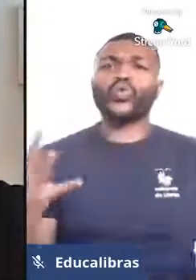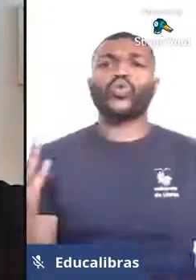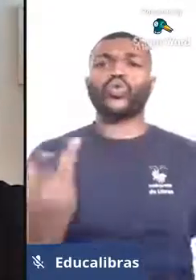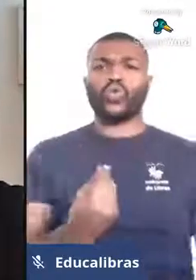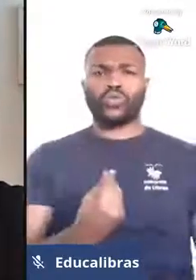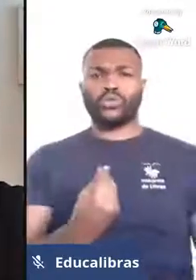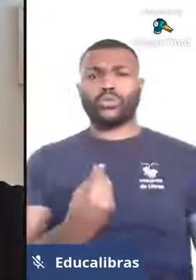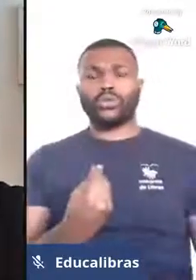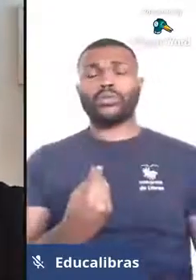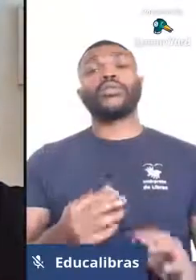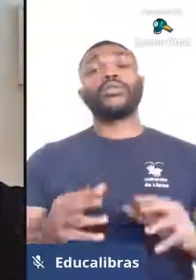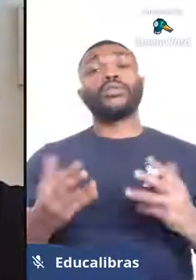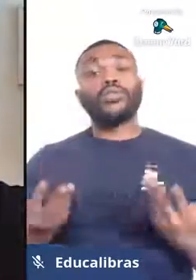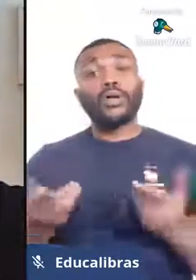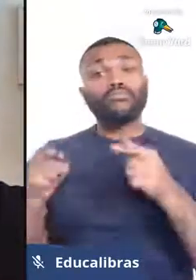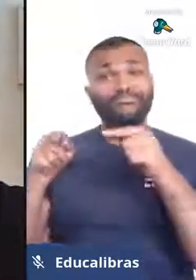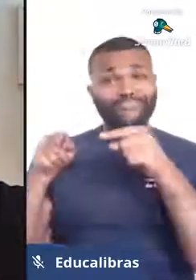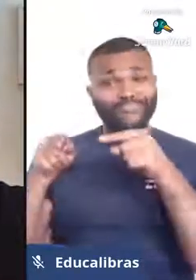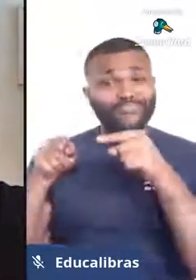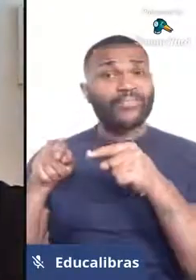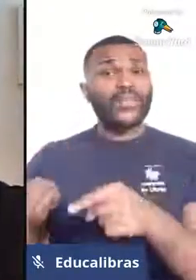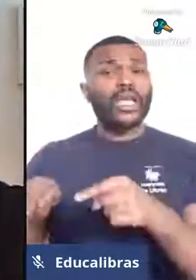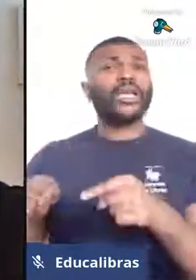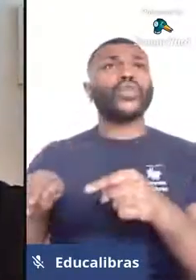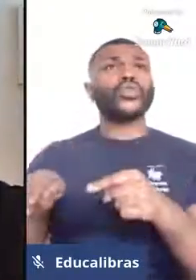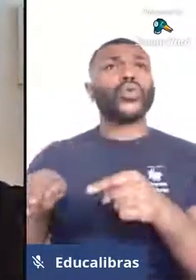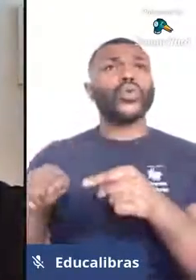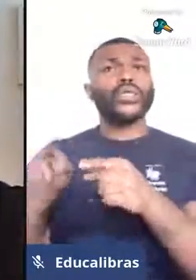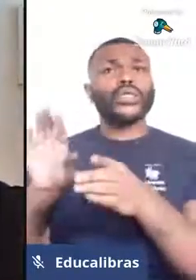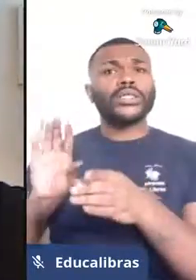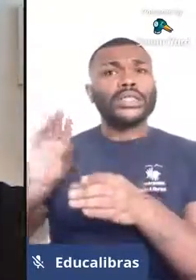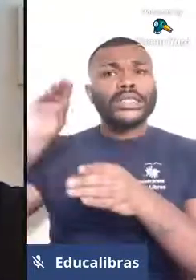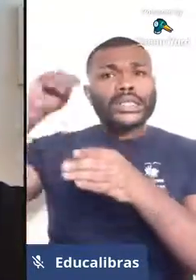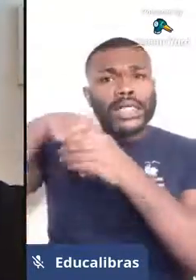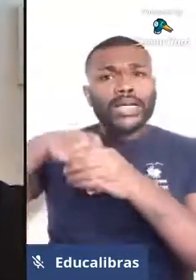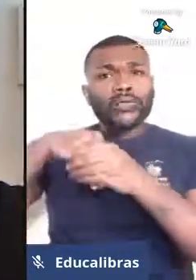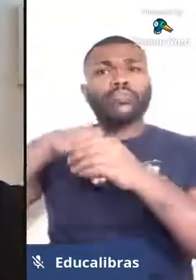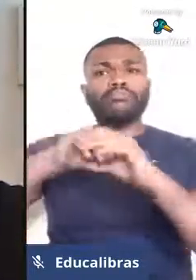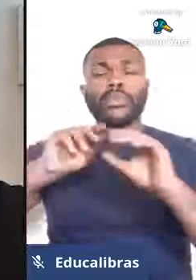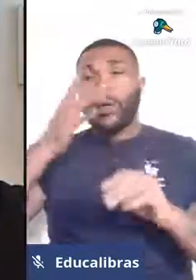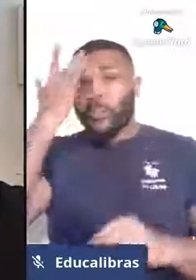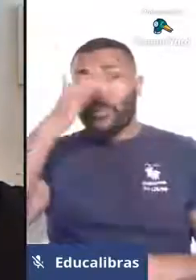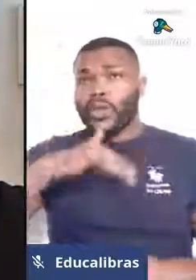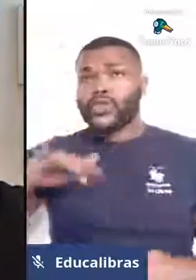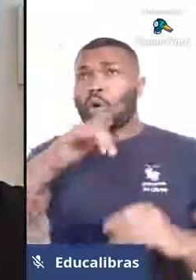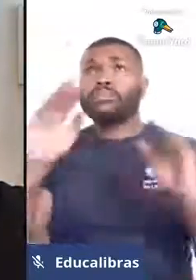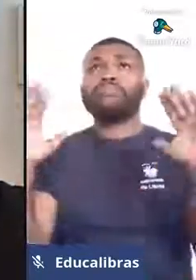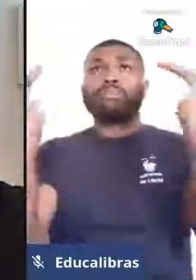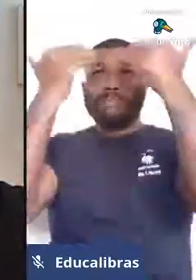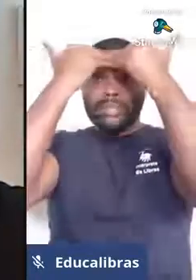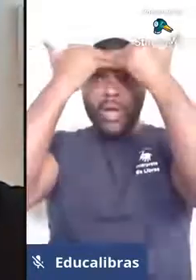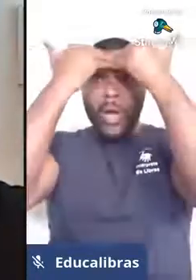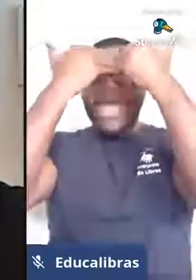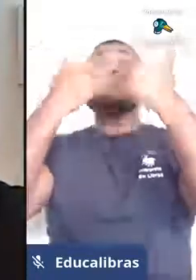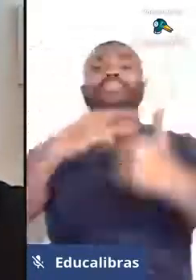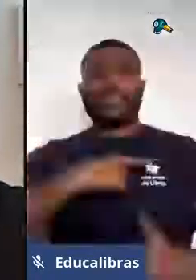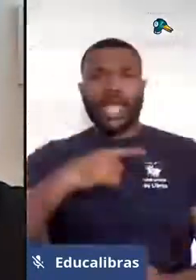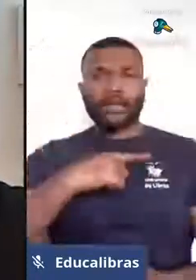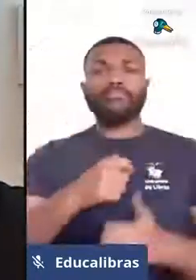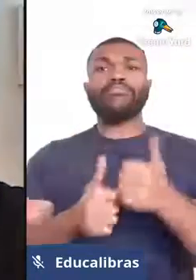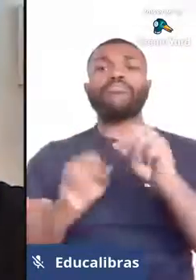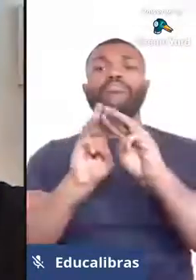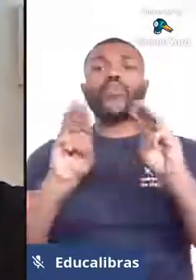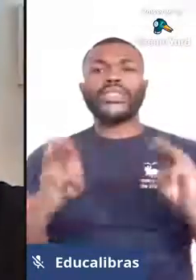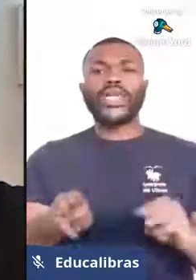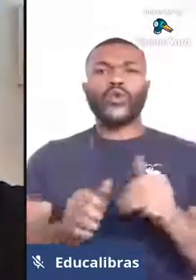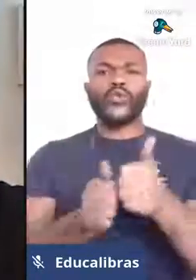isso é muito inculcado na cabeça das pessoas. Então, o Museu do Futebol, ele fez 11 anos,